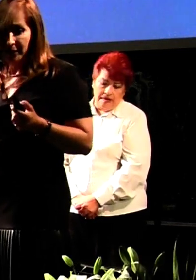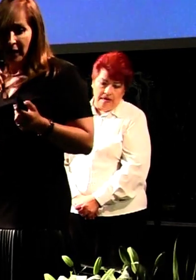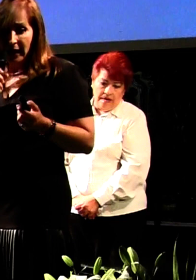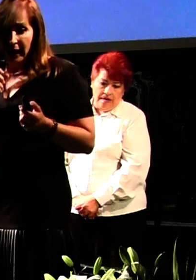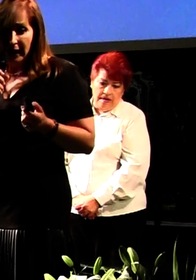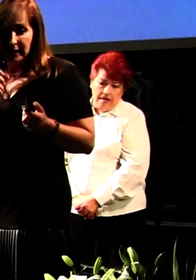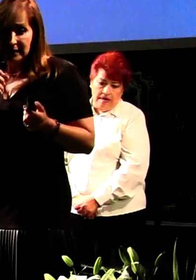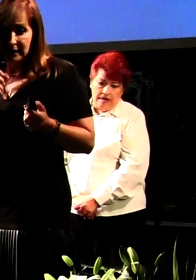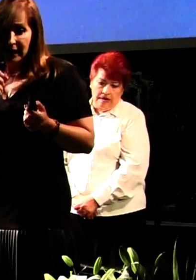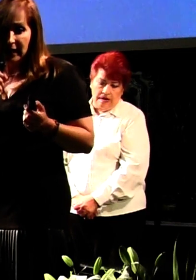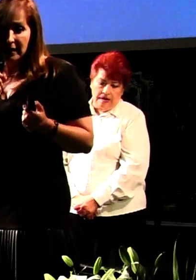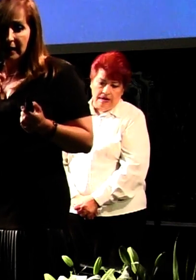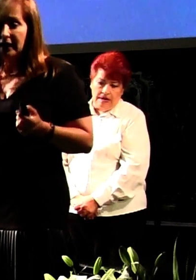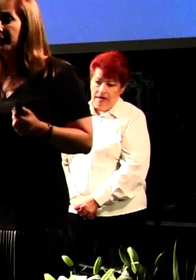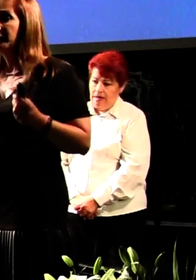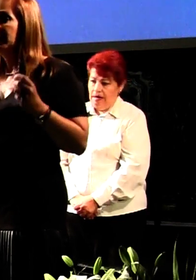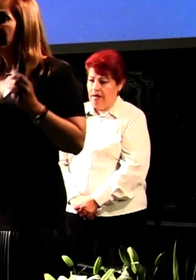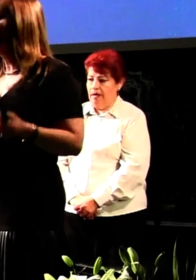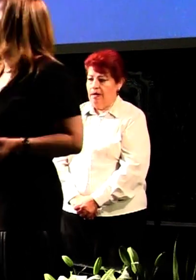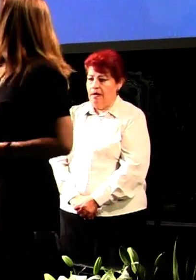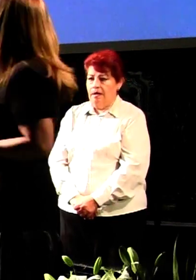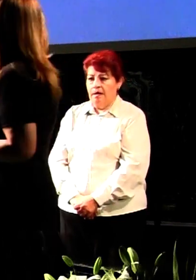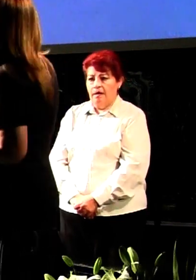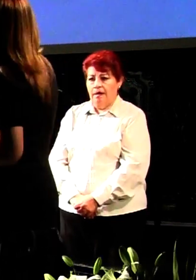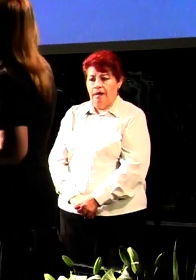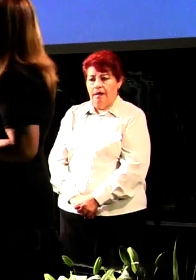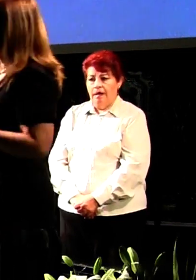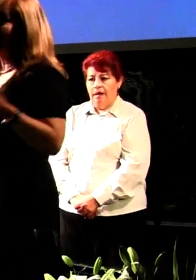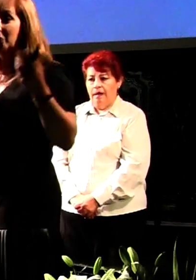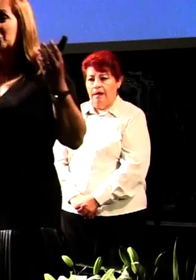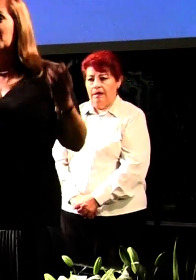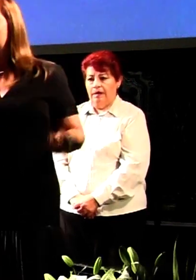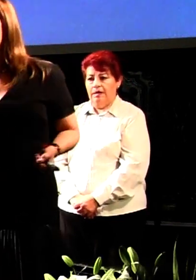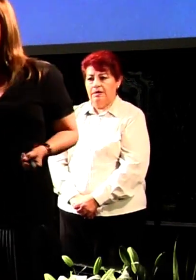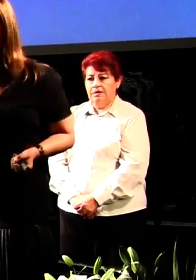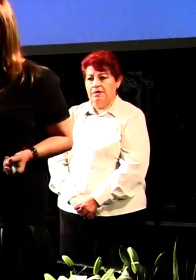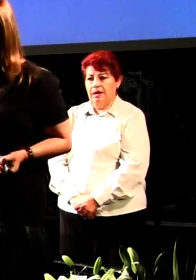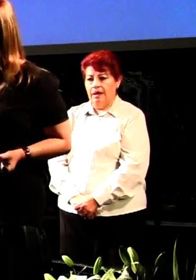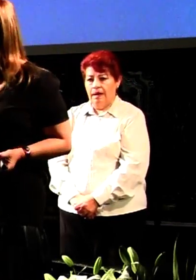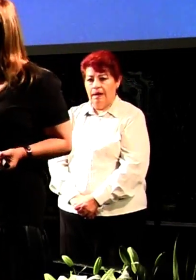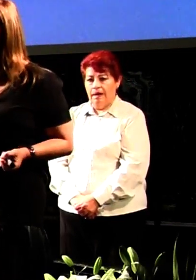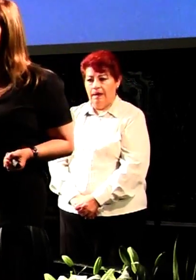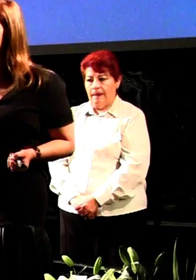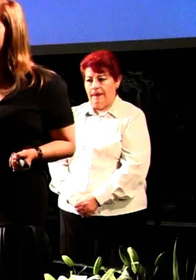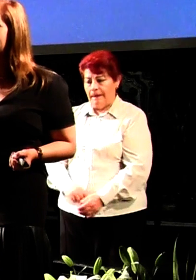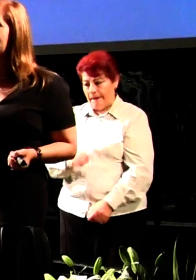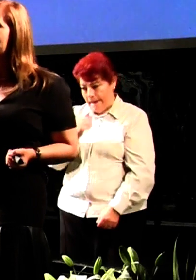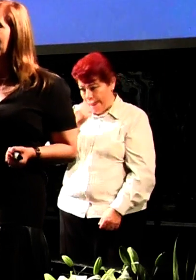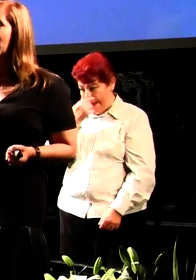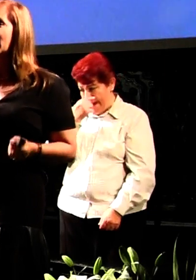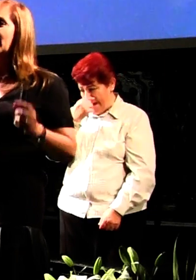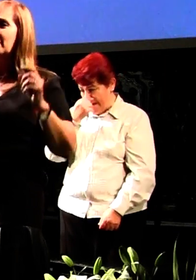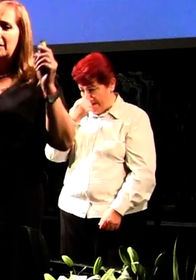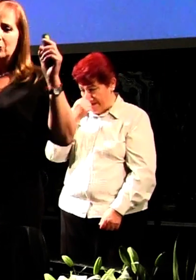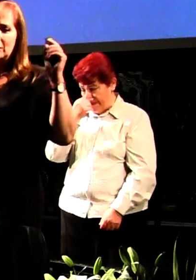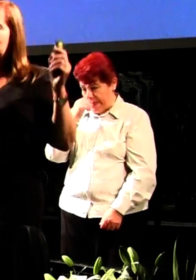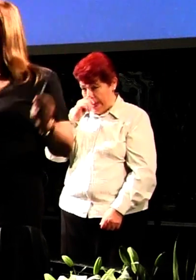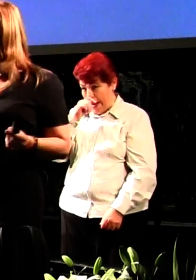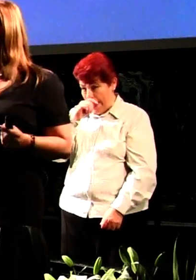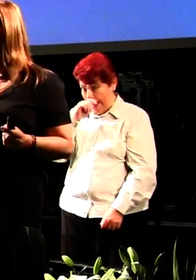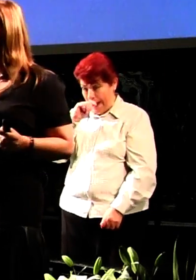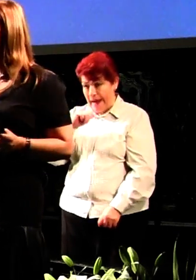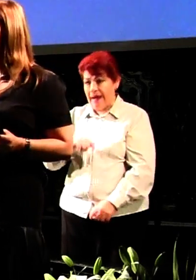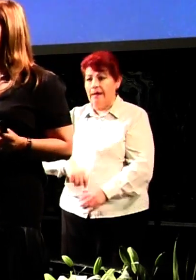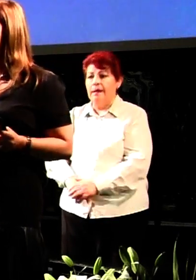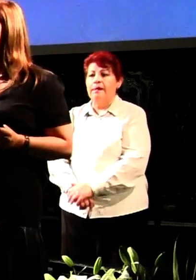cara. Quisiera, nada más para ya terminar, tengo mucho más que decirles, pero ya no vamos a tener tiempo. Vamos a